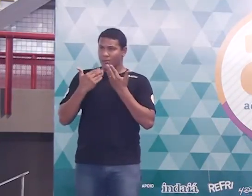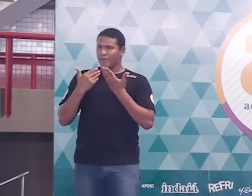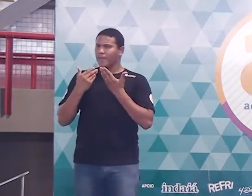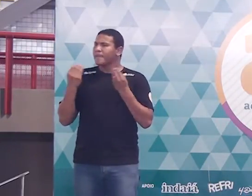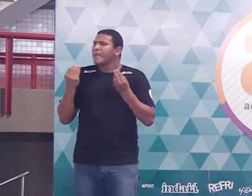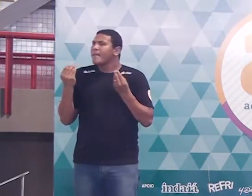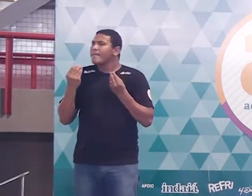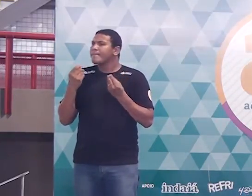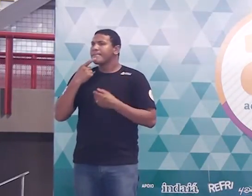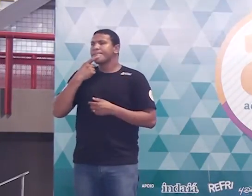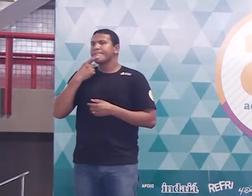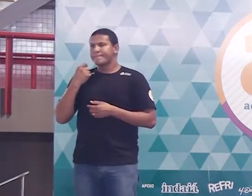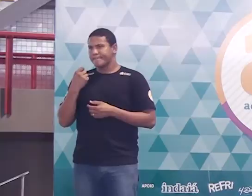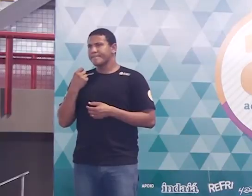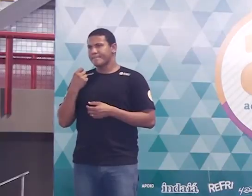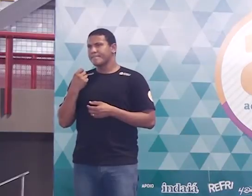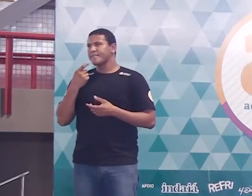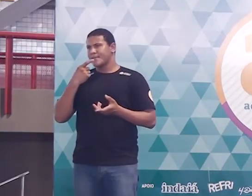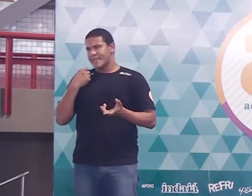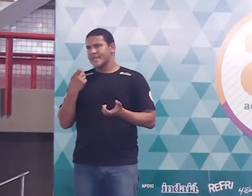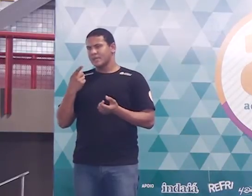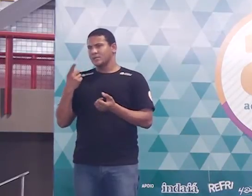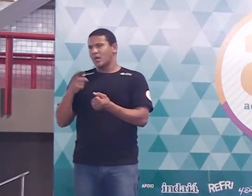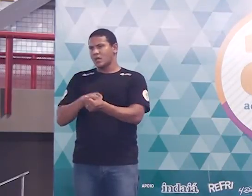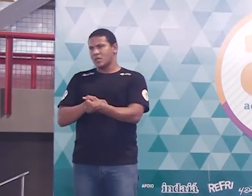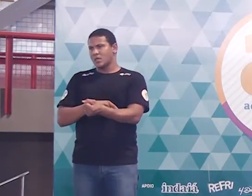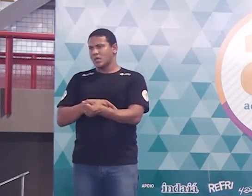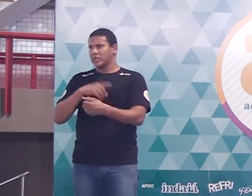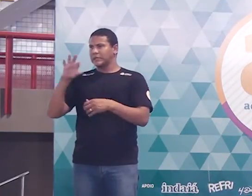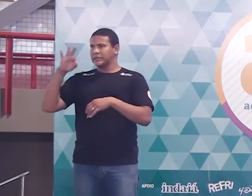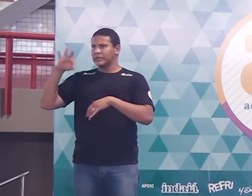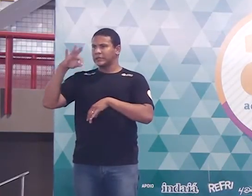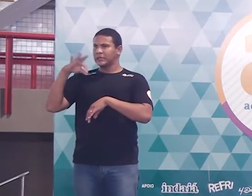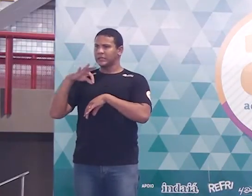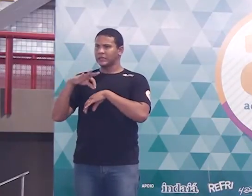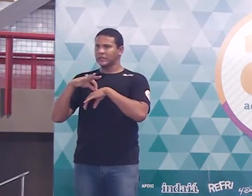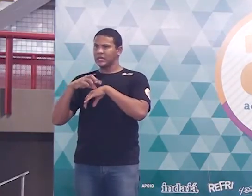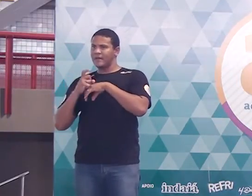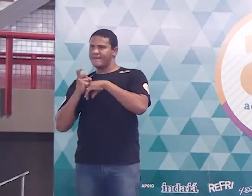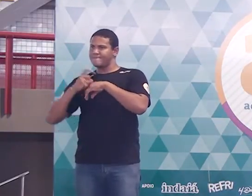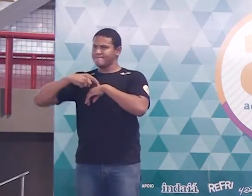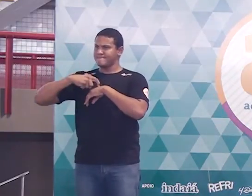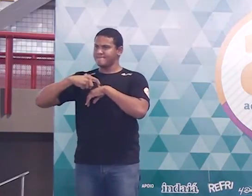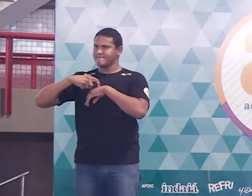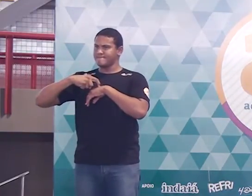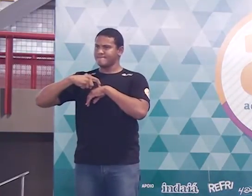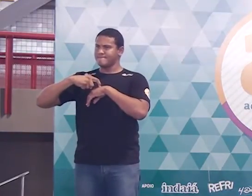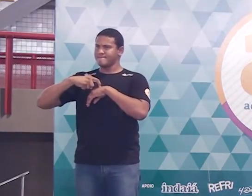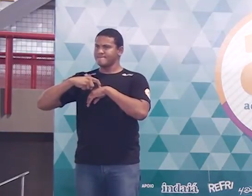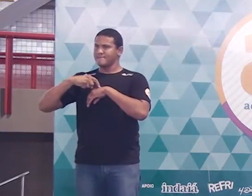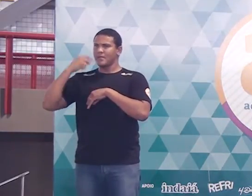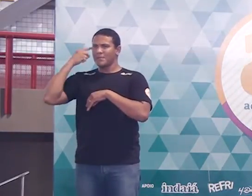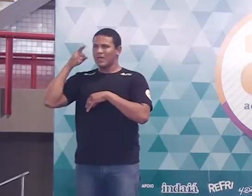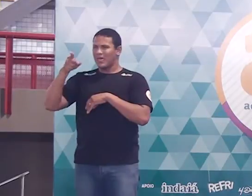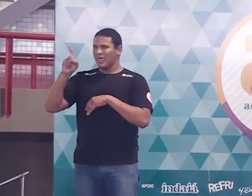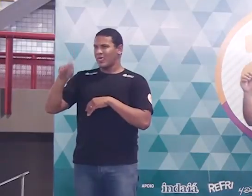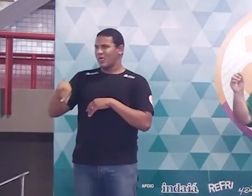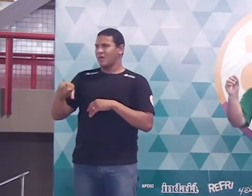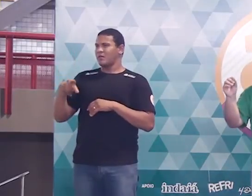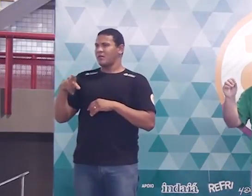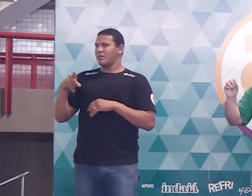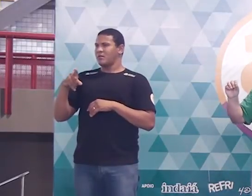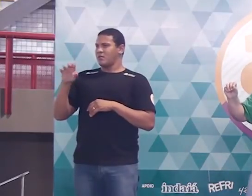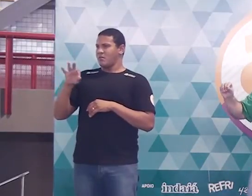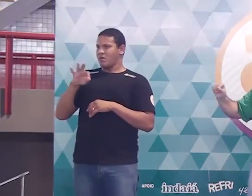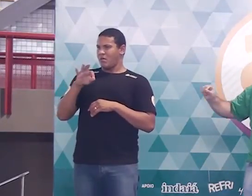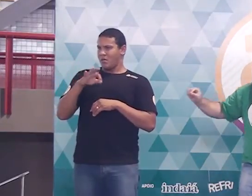proteína? Nos animais vertebrados. Aí ela tem que picar o animal vertebrado. Então não fique achando que o Aedes, que é a